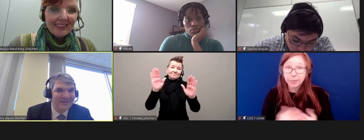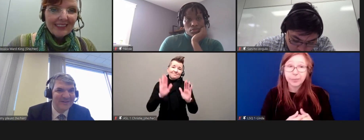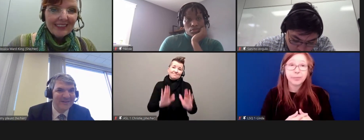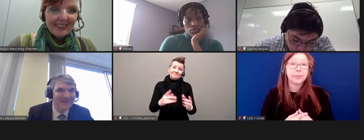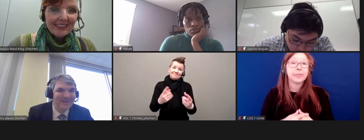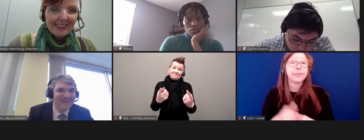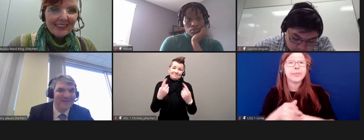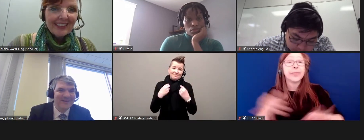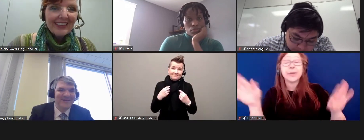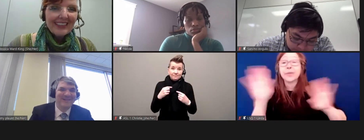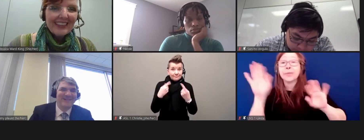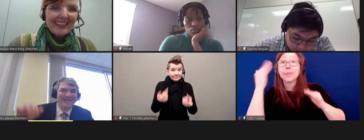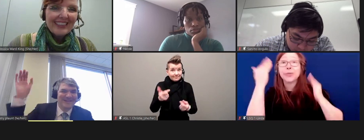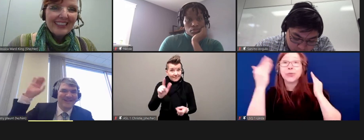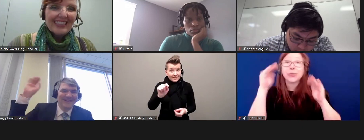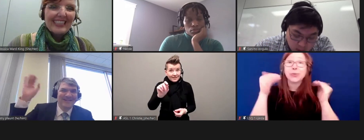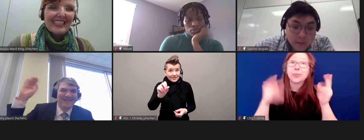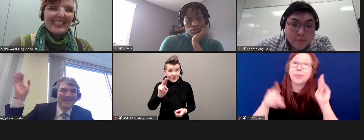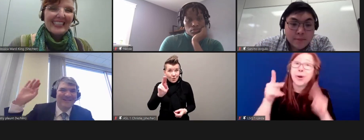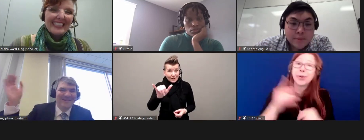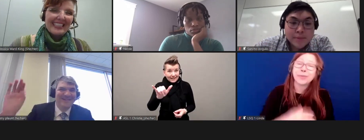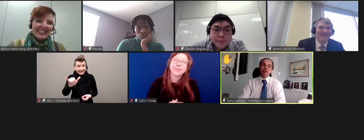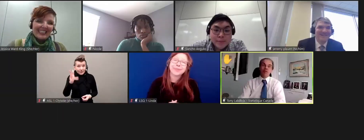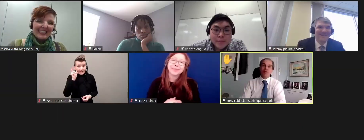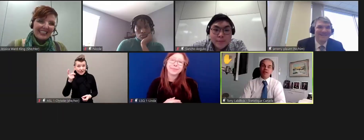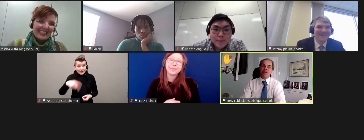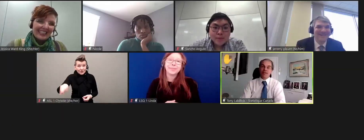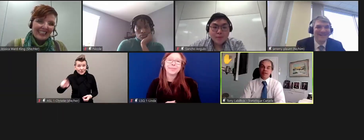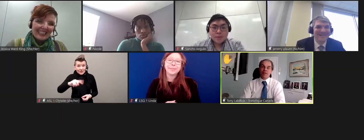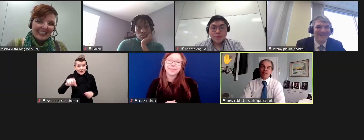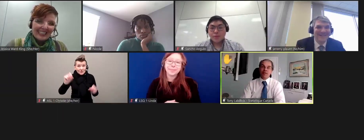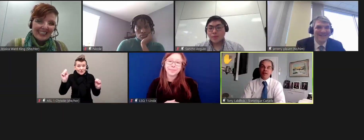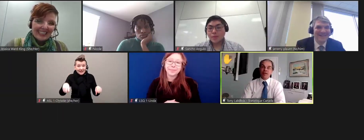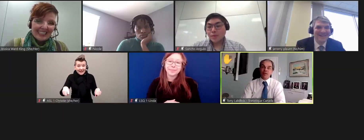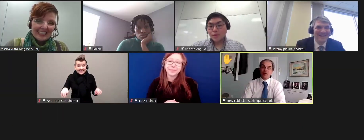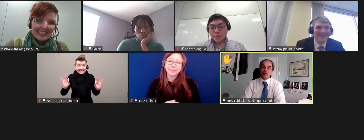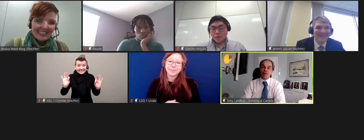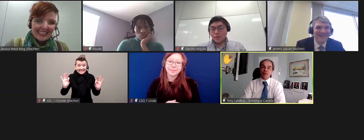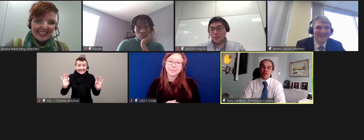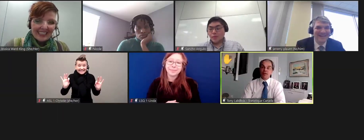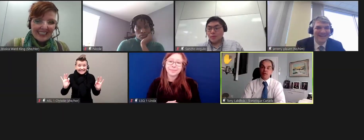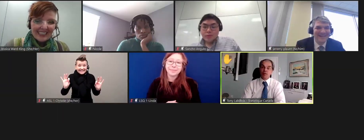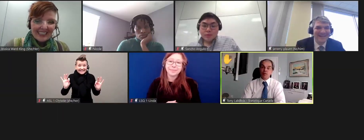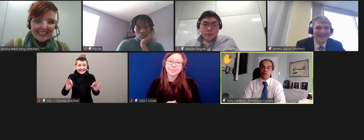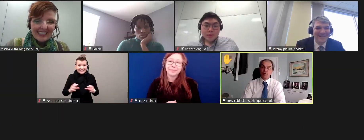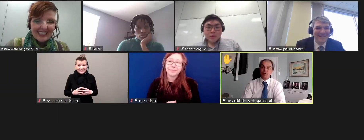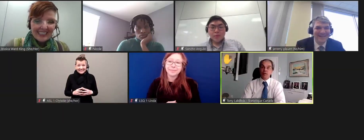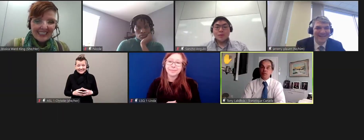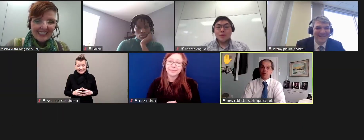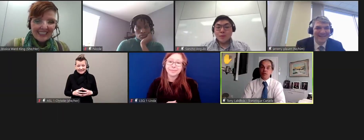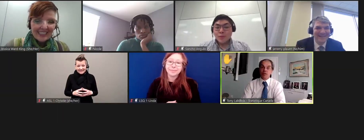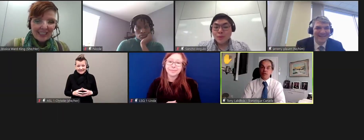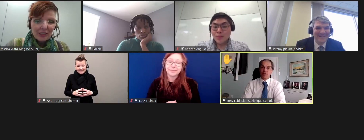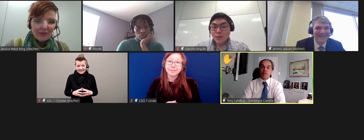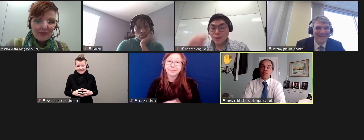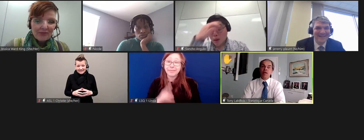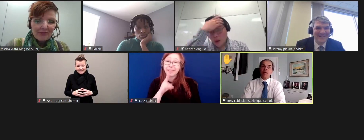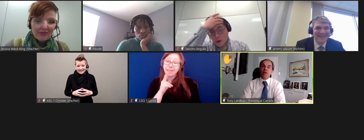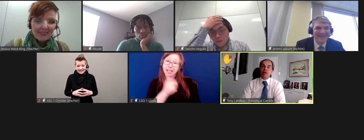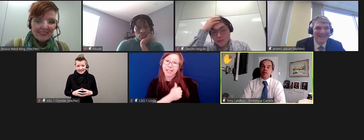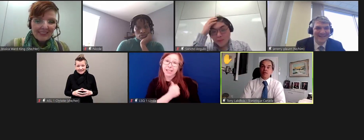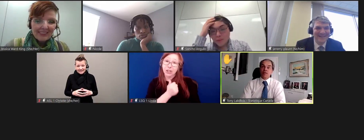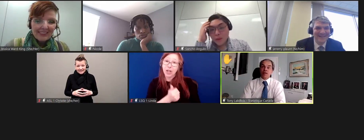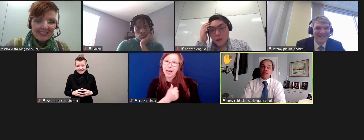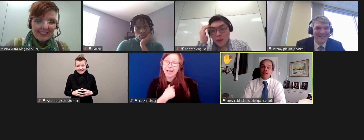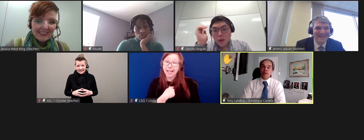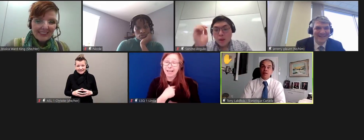Bonjour tout le monde. Very sorry to be so late, but I could listen to most of what. Désolé d'avoir